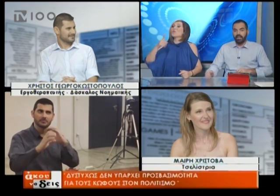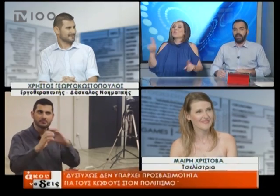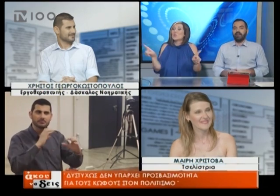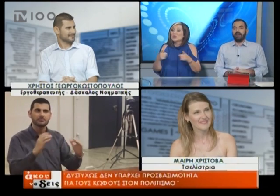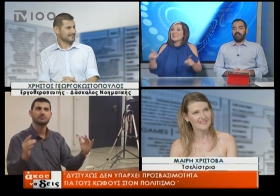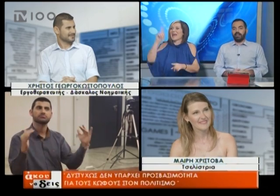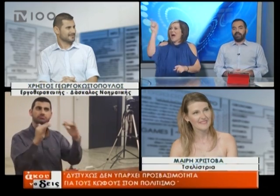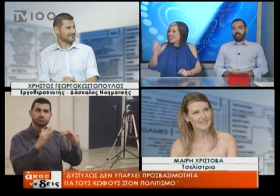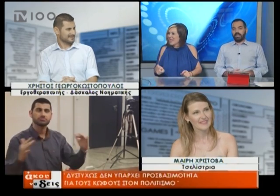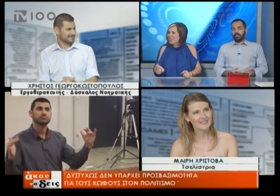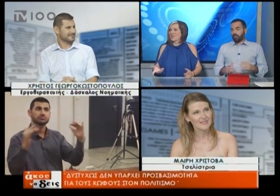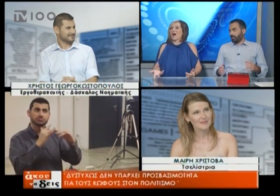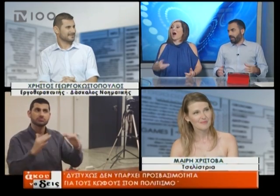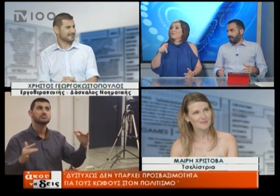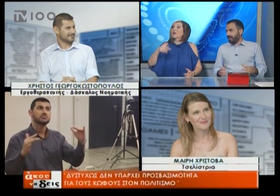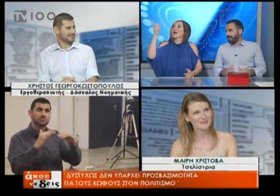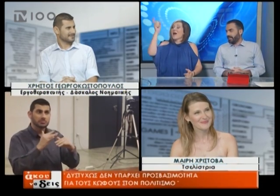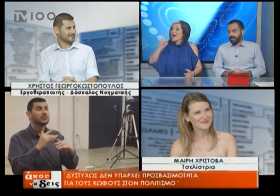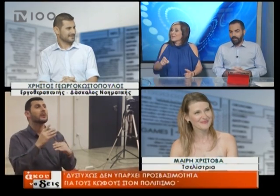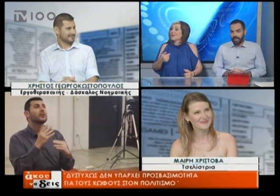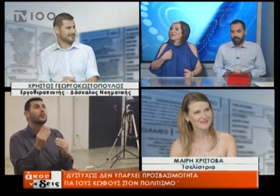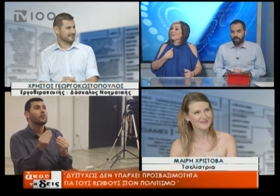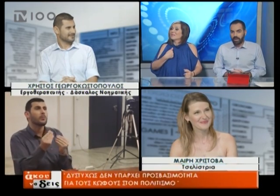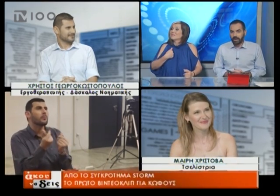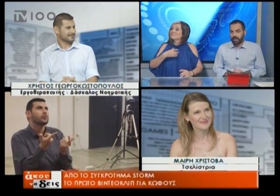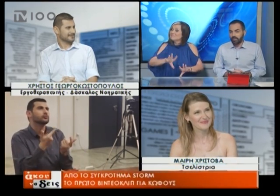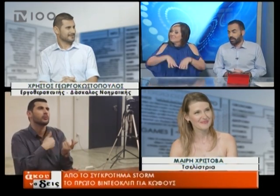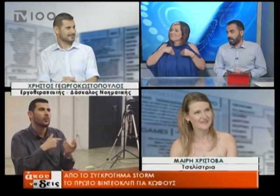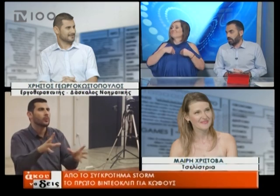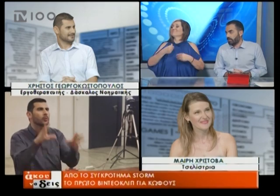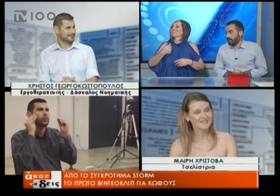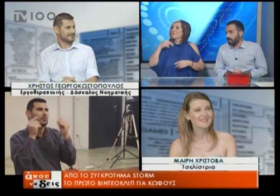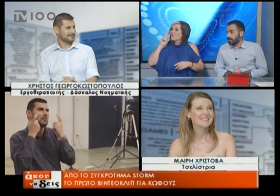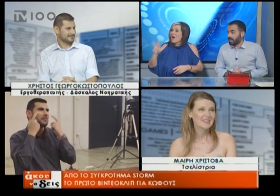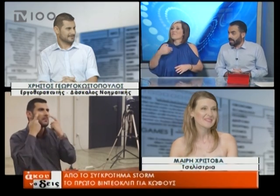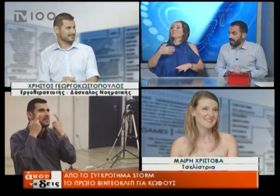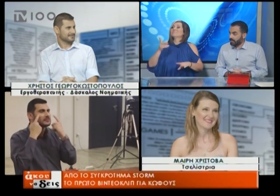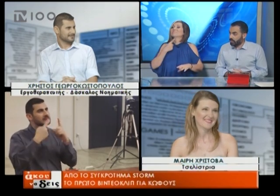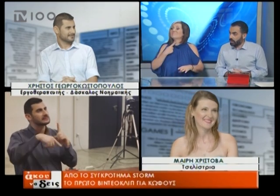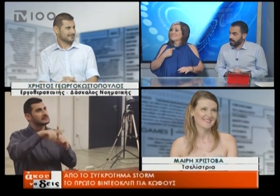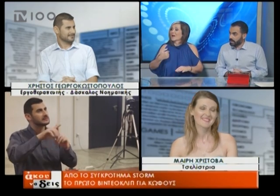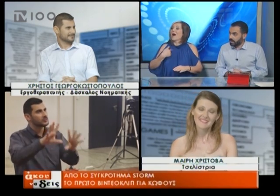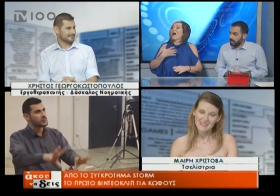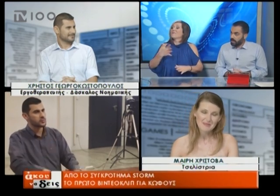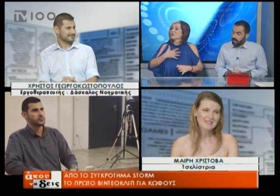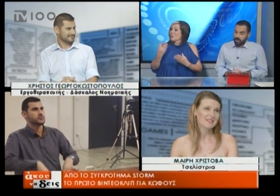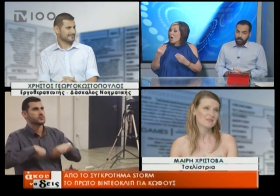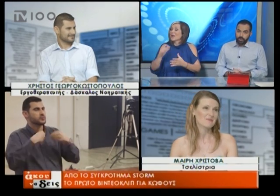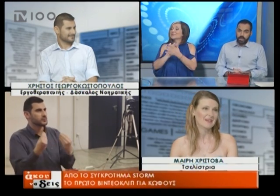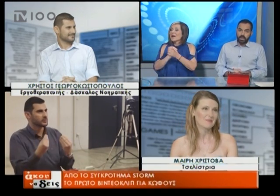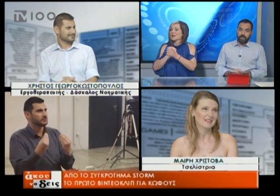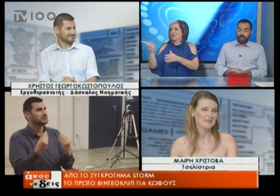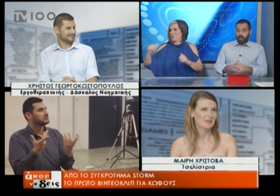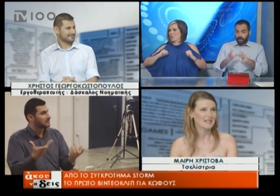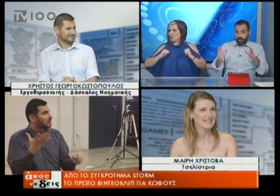βέβαια. Είναι από τις καταιγίδες που θέλουμε να βλέπουμε και να απολαμβάνουμε. Κύριε Χρήστοβα, σε ευχαριστώ θερμά και συγχαρητήρια για την πρωτοβουλία σας. Και εμείς σας ευχαριστούμε. Όπως